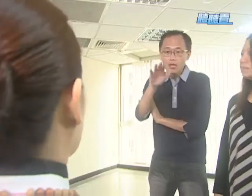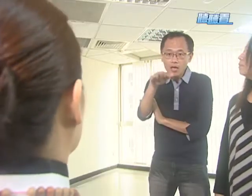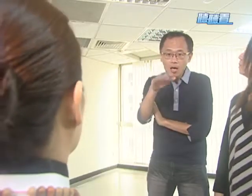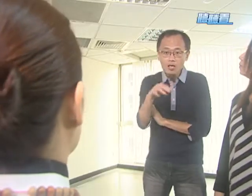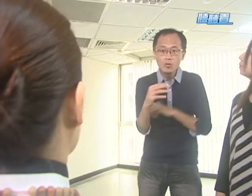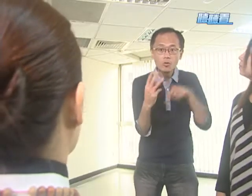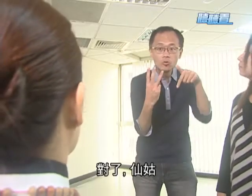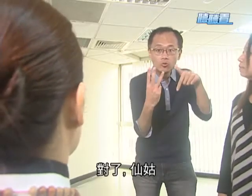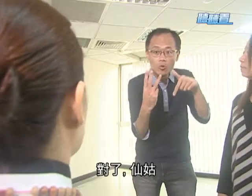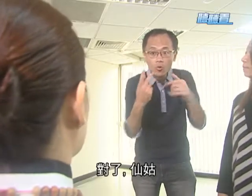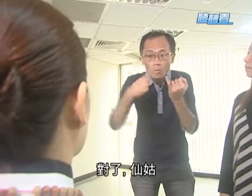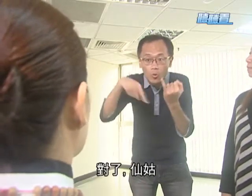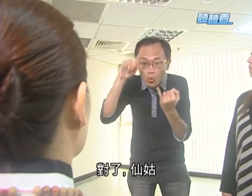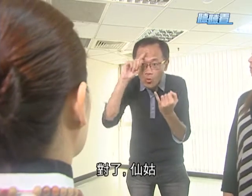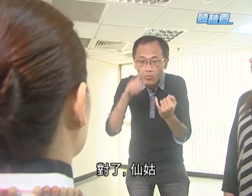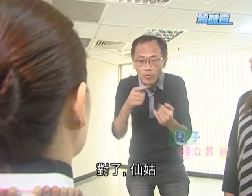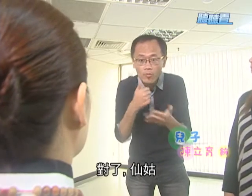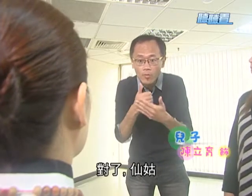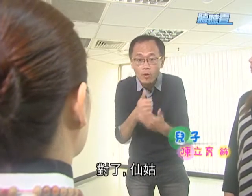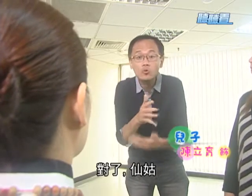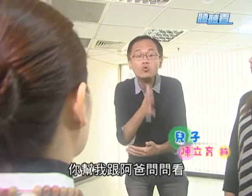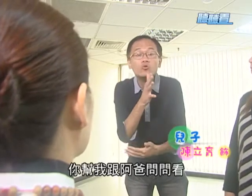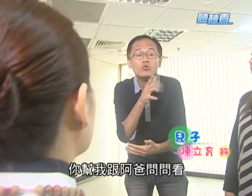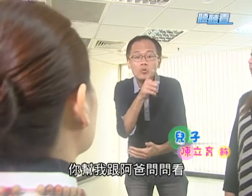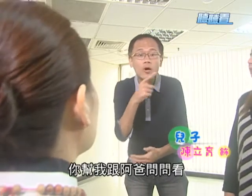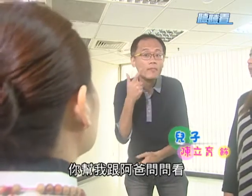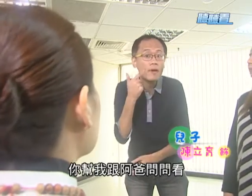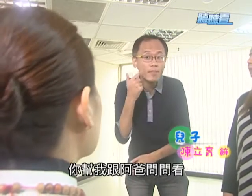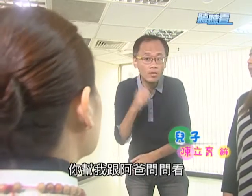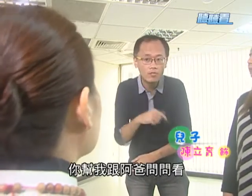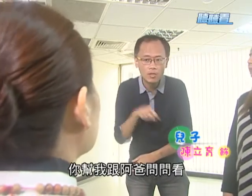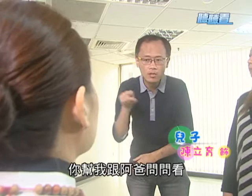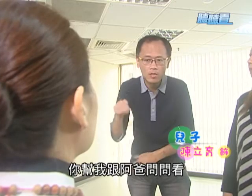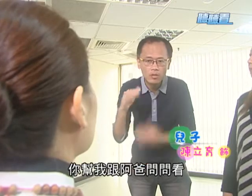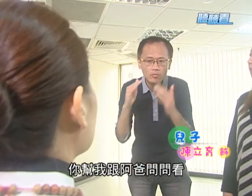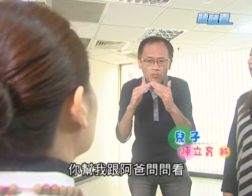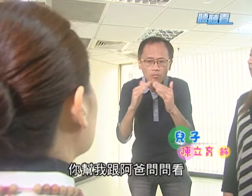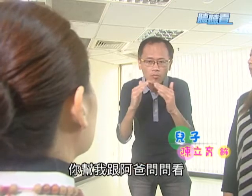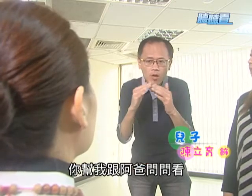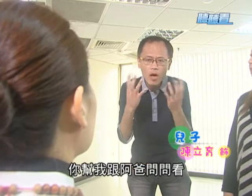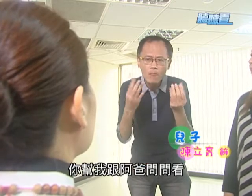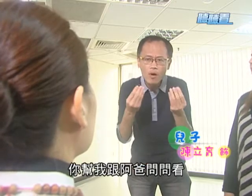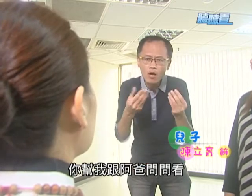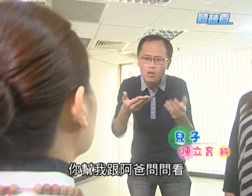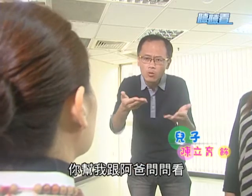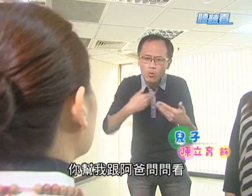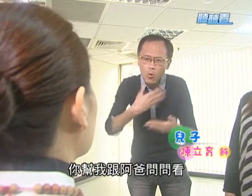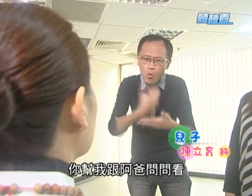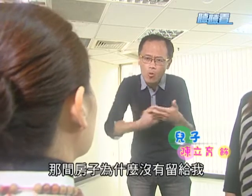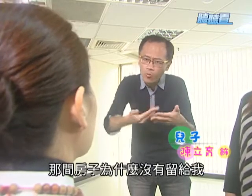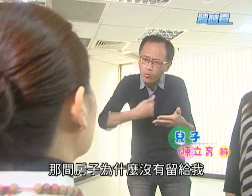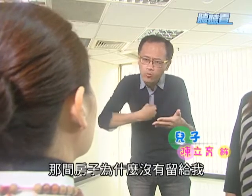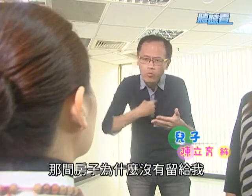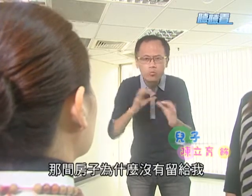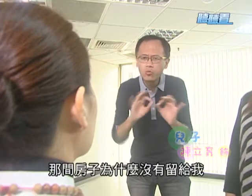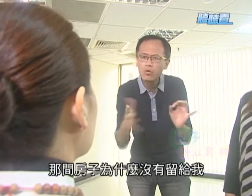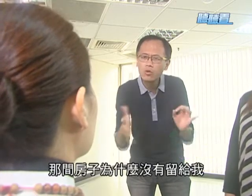了。 对了，仙姑啊，你帮我啊，跟阿爸问问看啊，那间房子为什么没有留给我